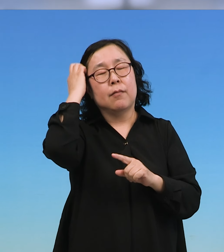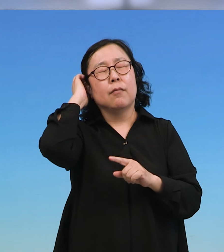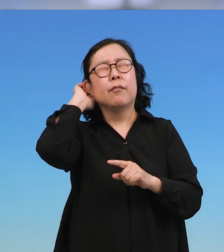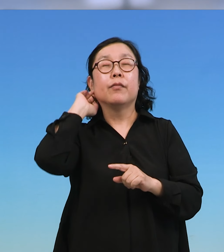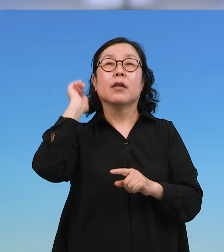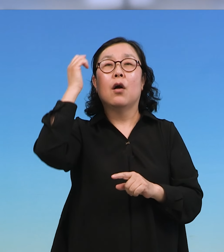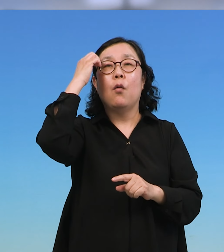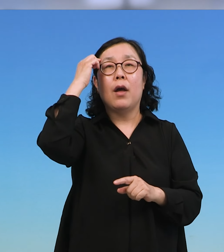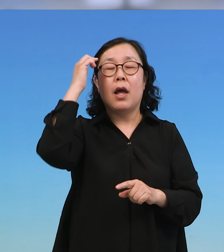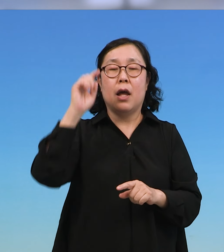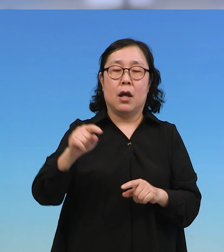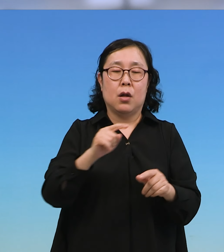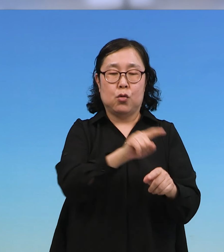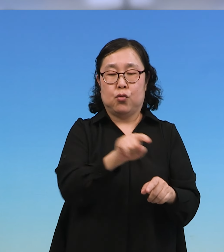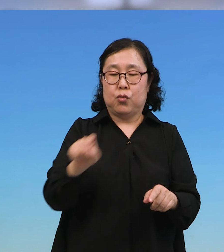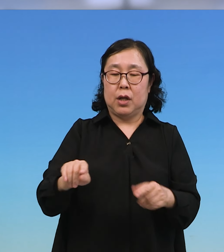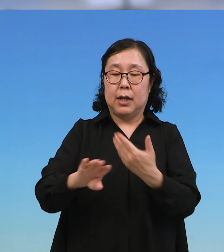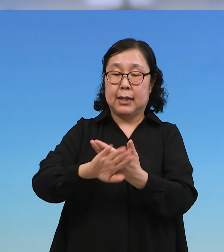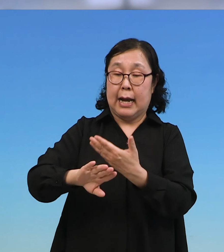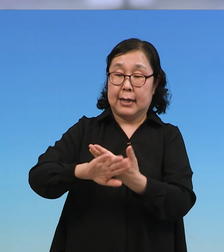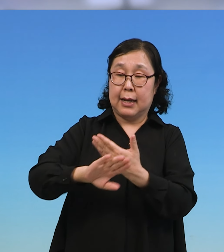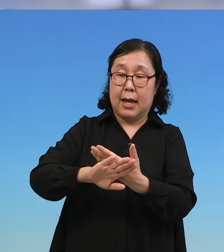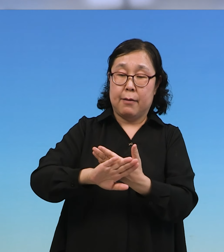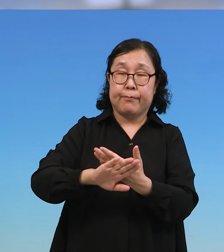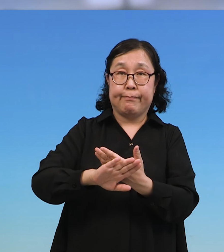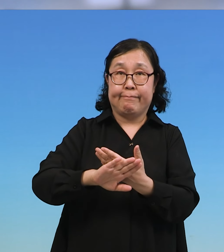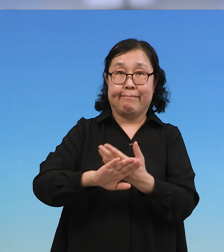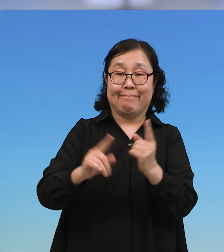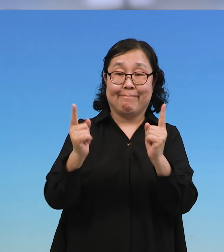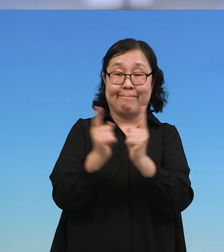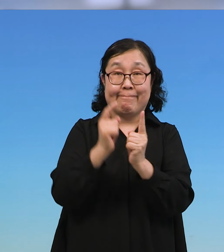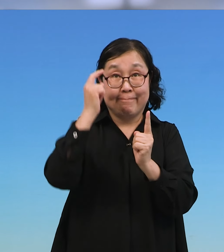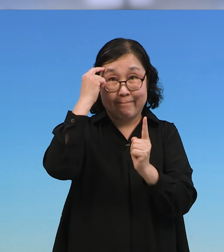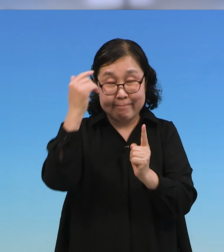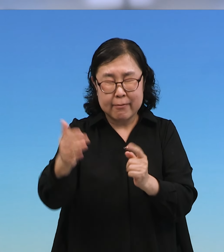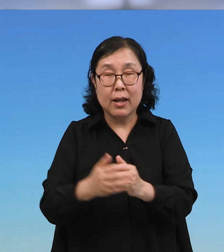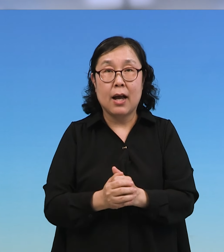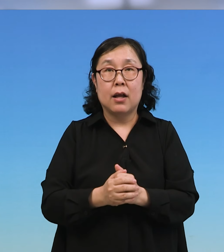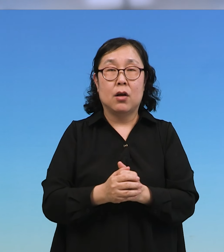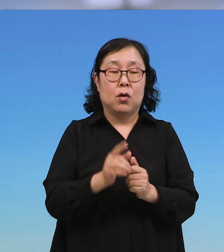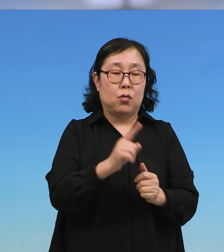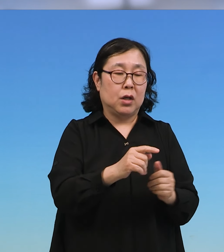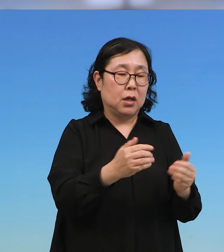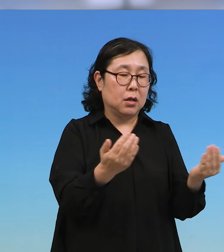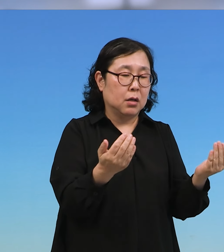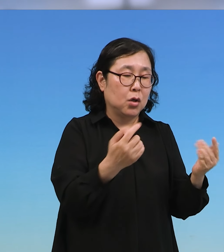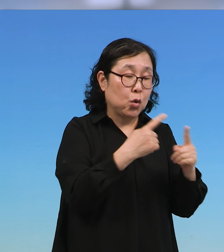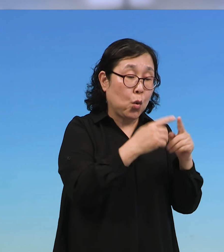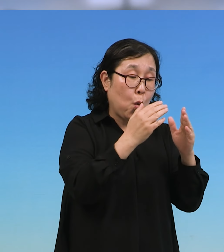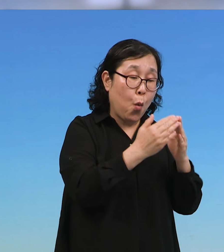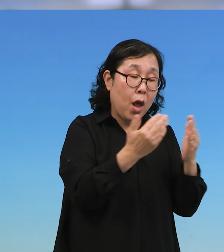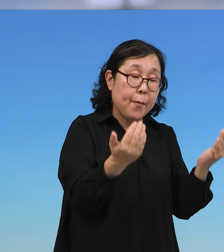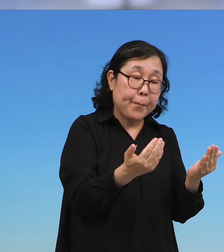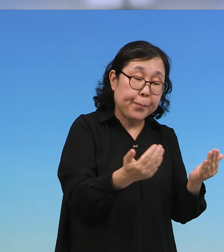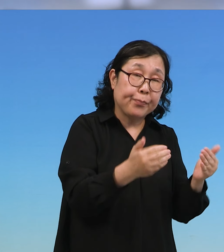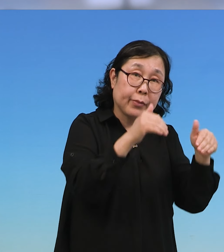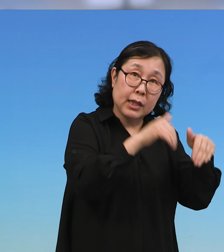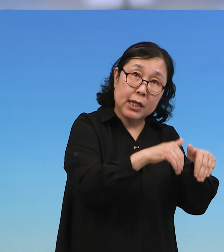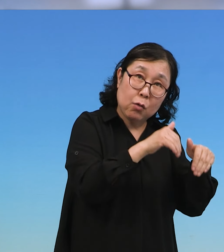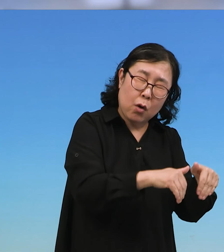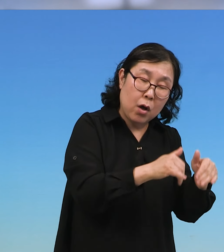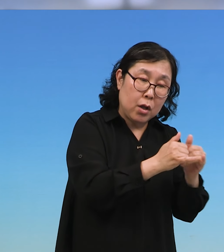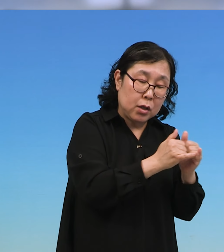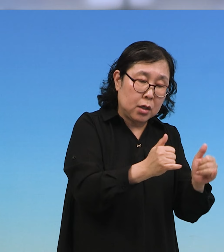왜 다르게 대합니까? 우리 직원들은 한 성도에 불과하다고 생각하거든요. 섬겨야